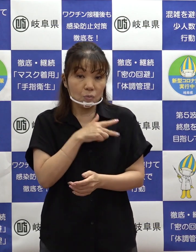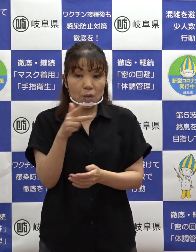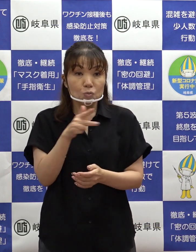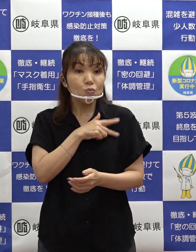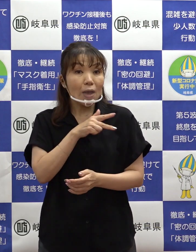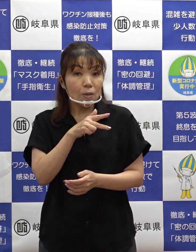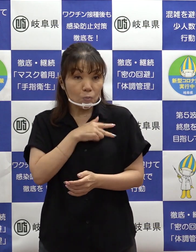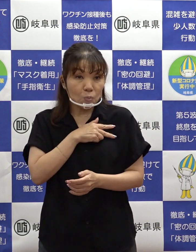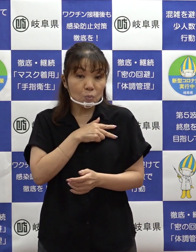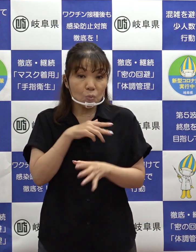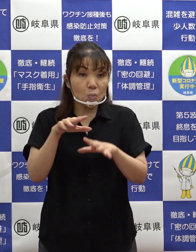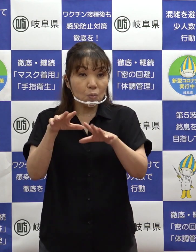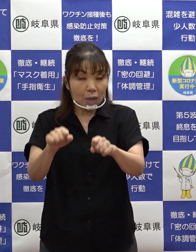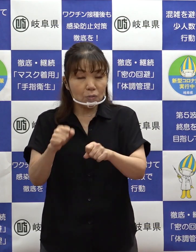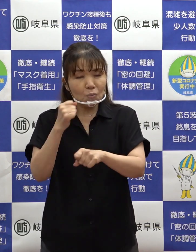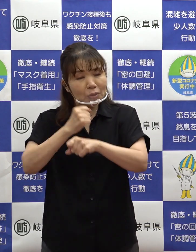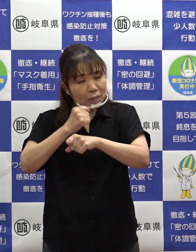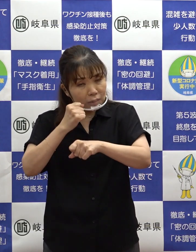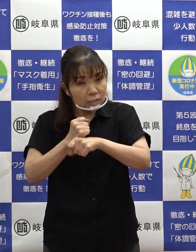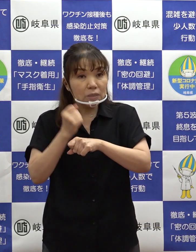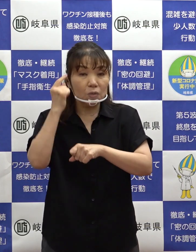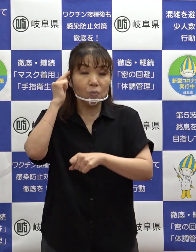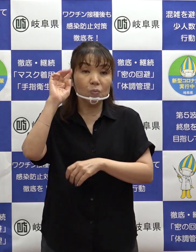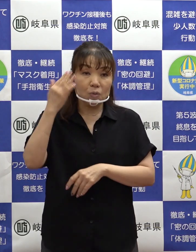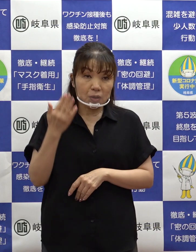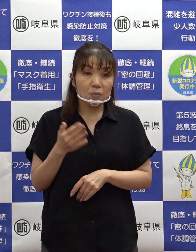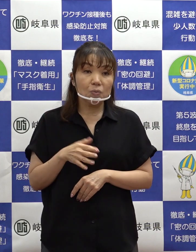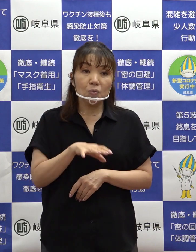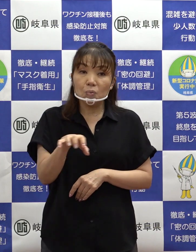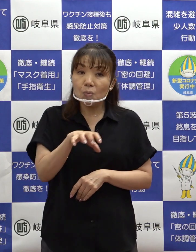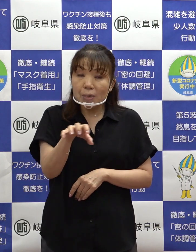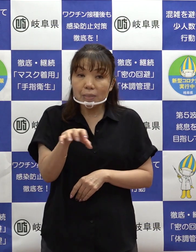確保も大変だと思うんですけど、はいはい、